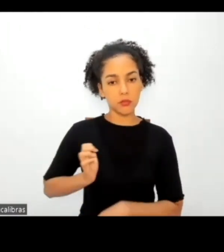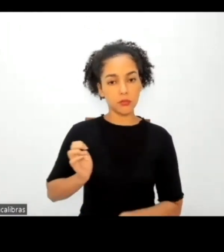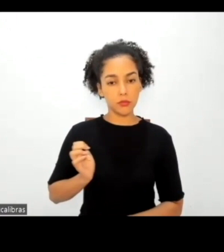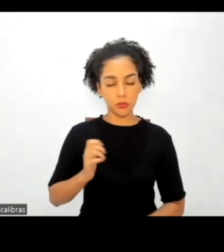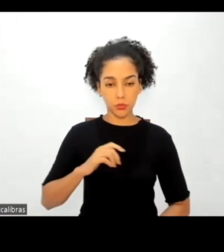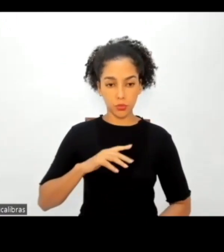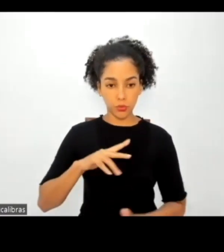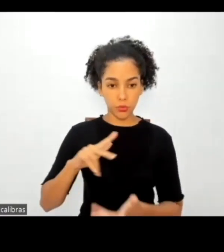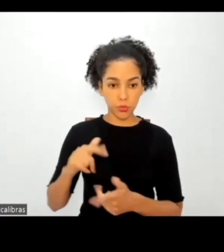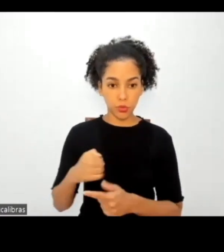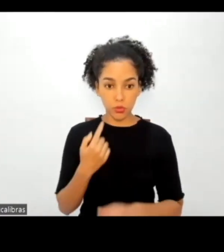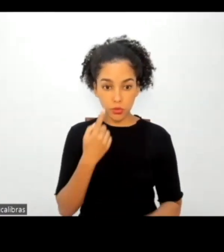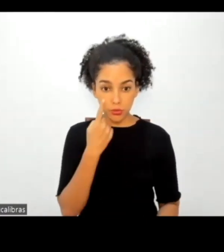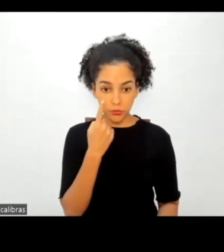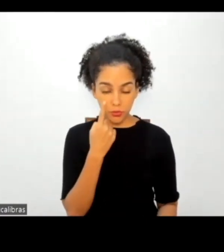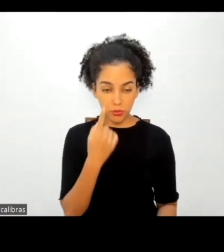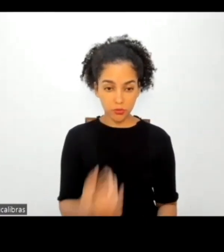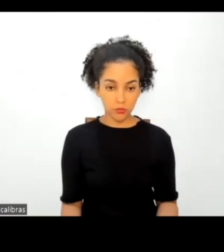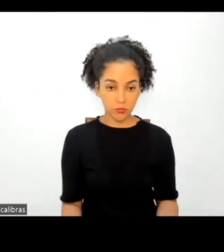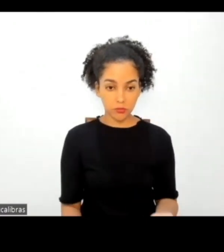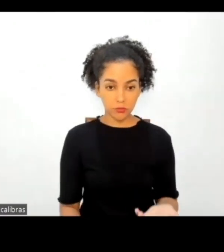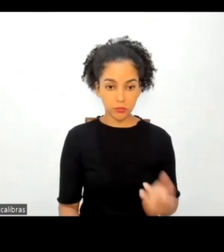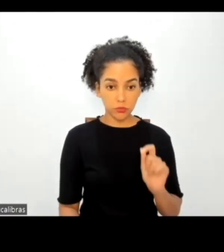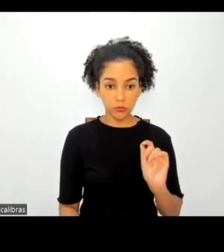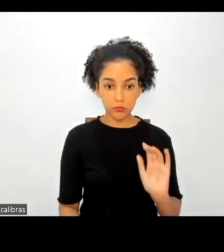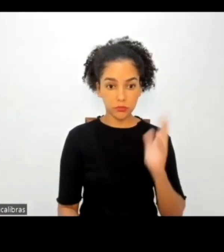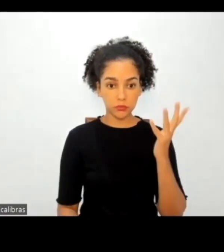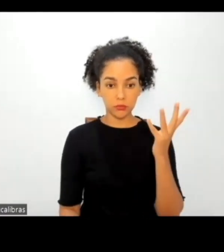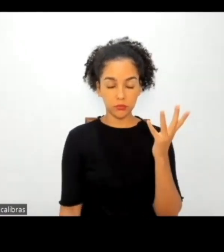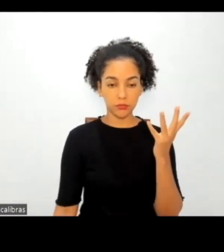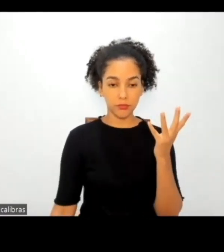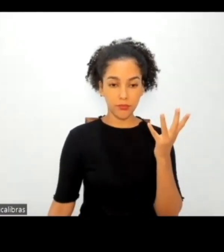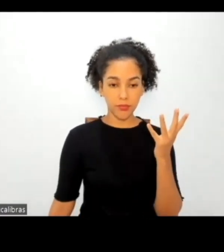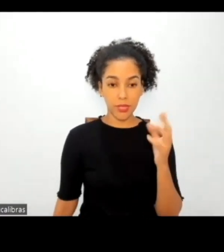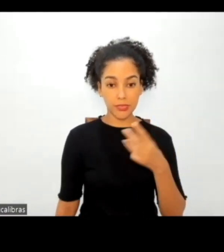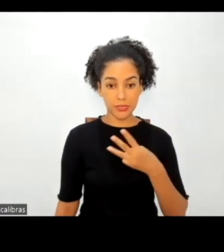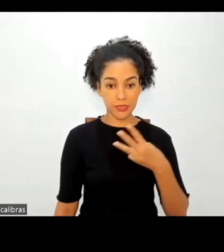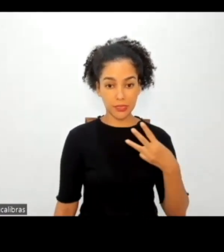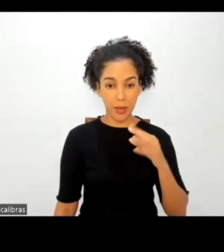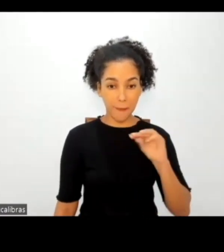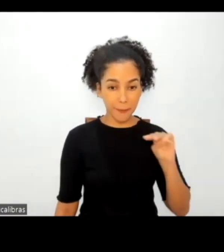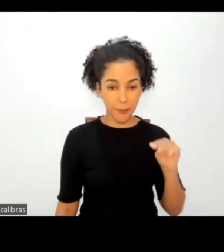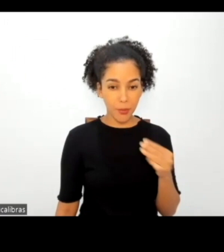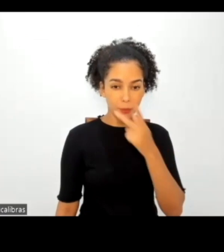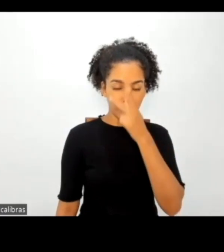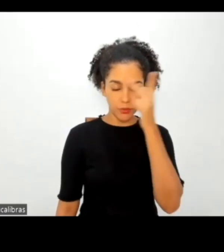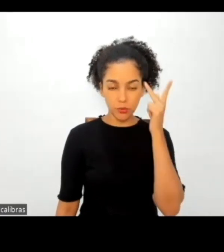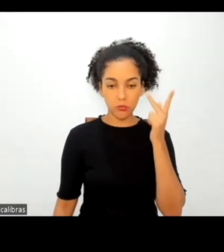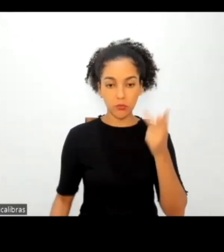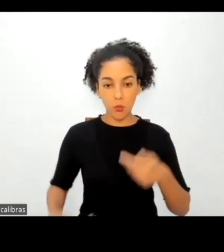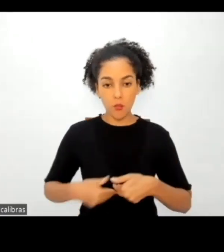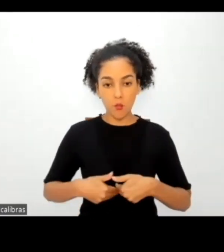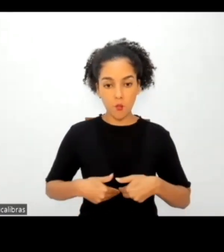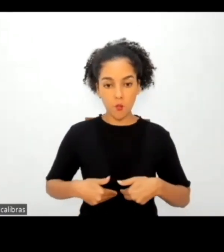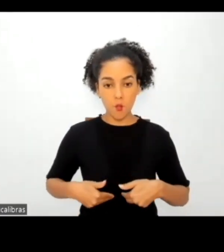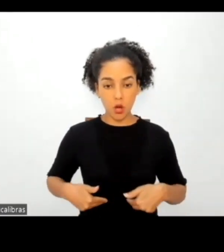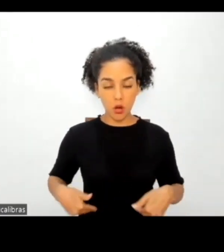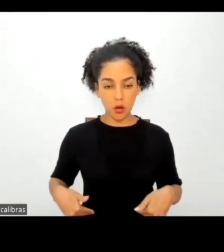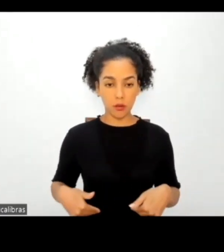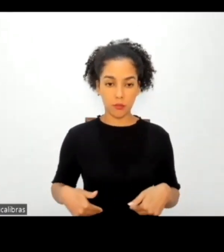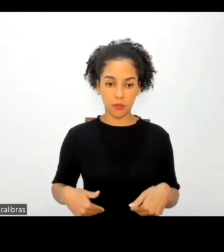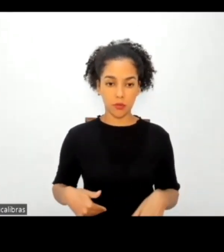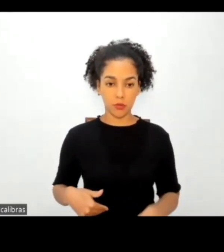nos últimos anos, né, enfim, né, de mais de 33 milhões de pessoas passando fome, cujo recorte étnico-racial de gênero é